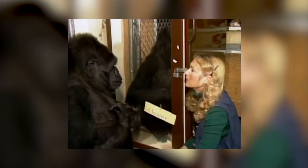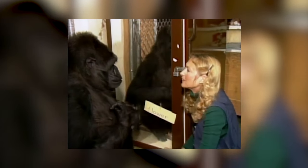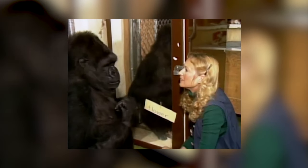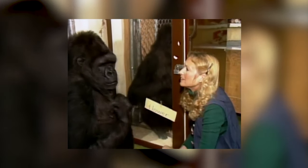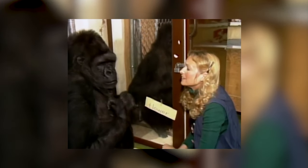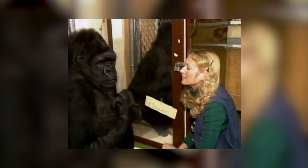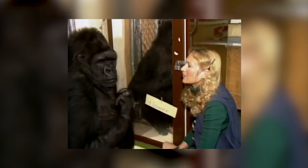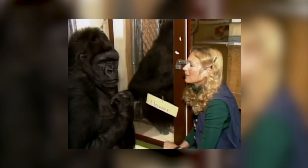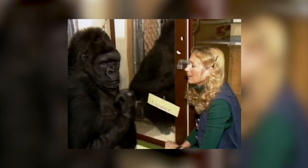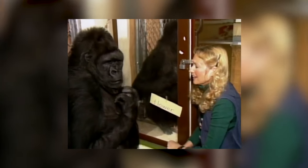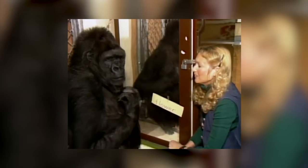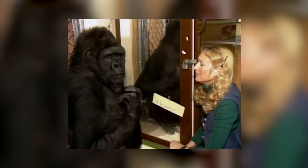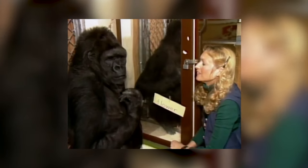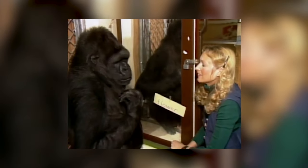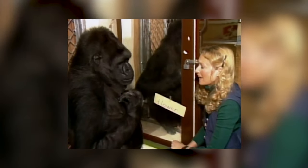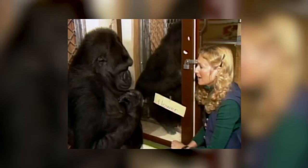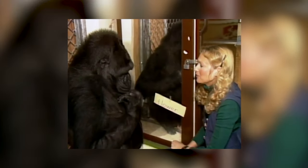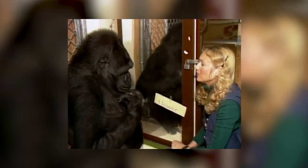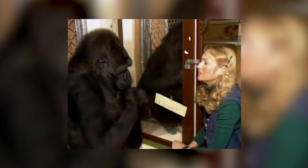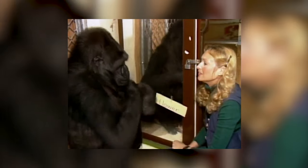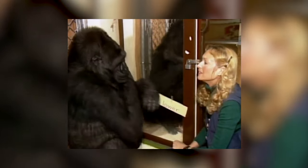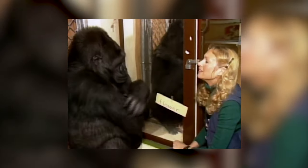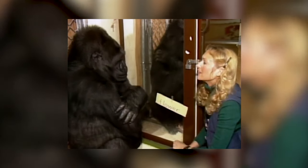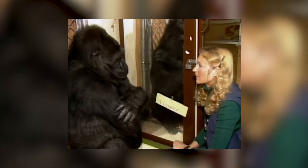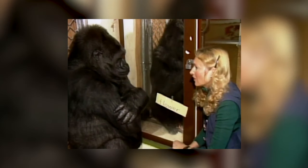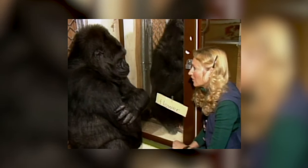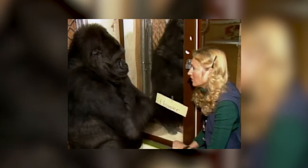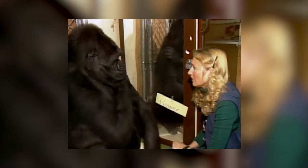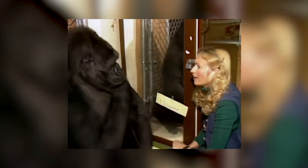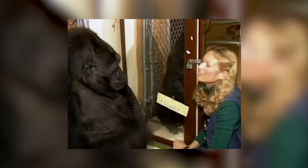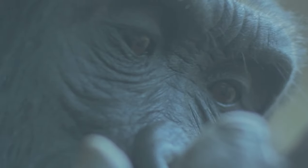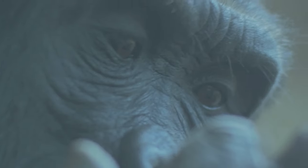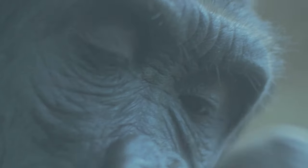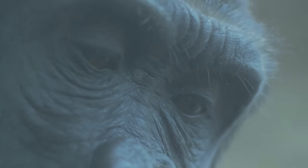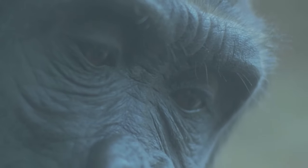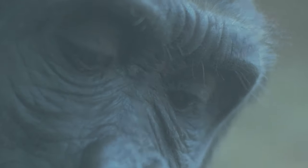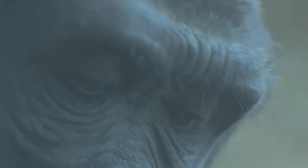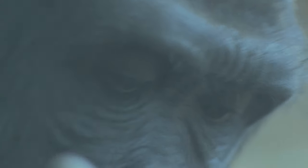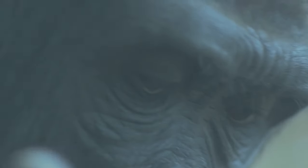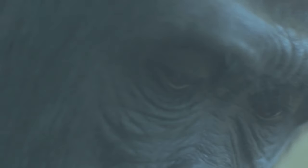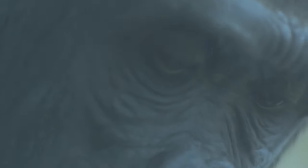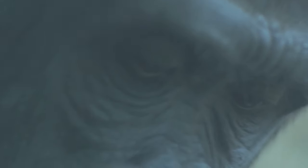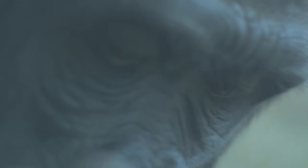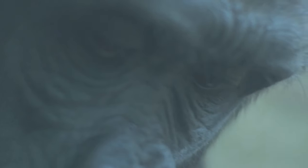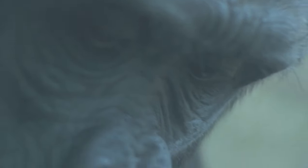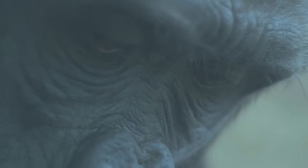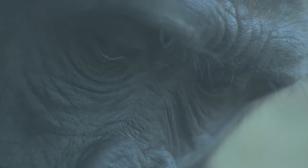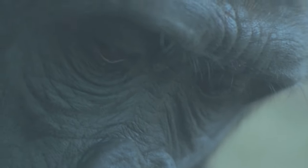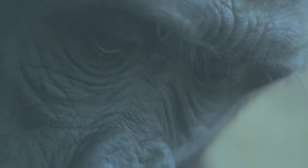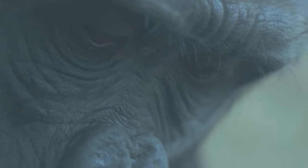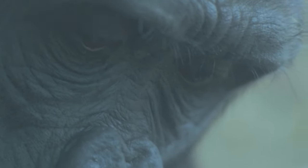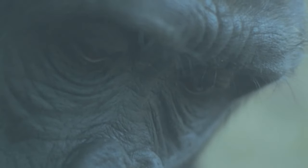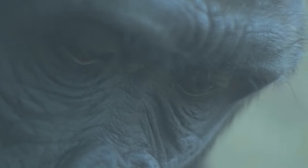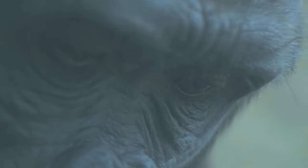conosceva più di mille, comprendeva molte parole in inglese e sapeva persino dipingere. In questo video di Animal Pedia ti raccontiamo questa